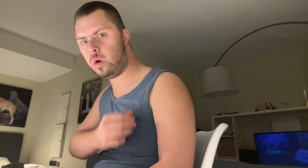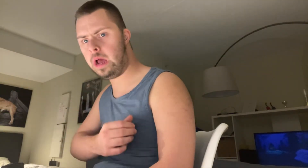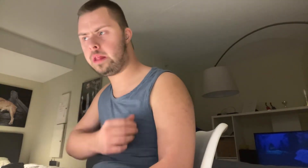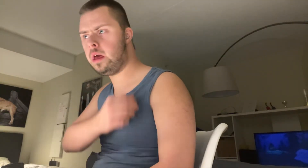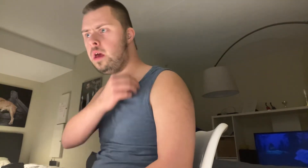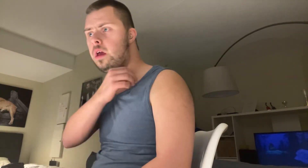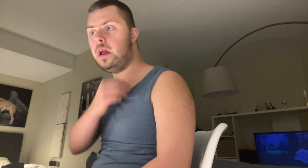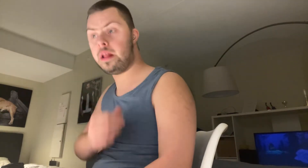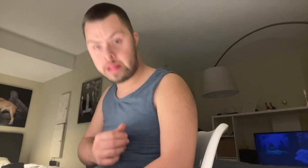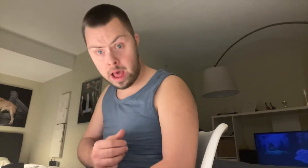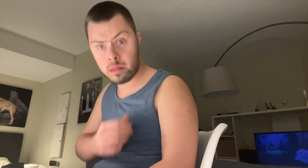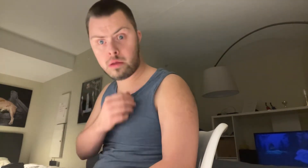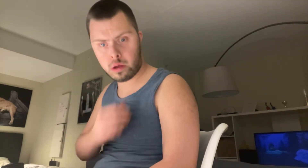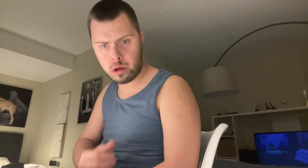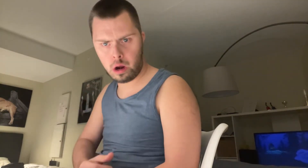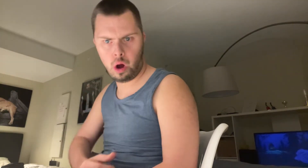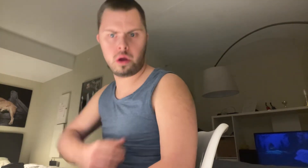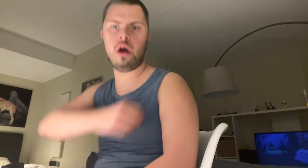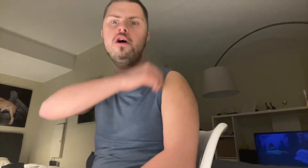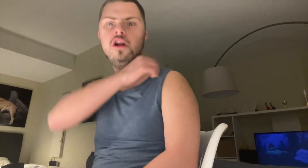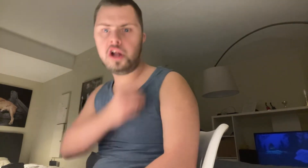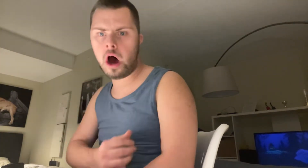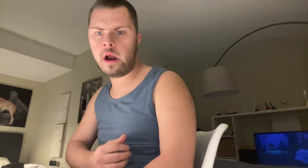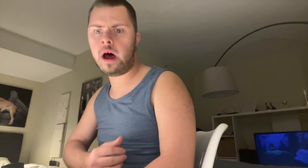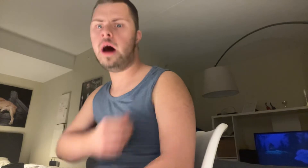Säkerhetsvet. Där ska jag köra